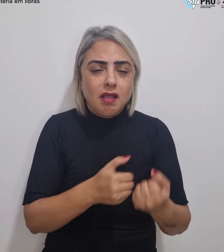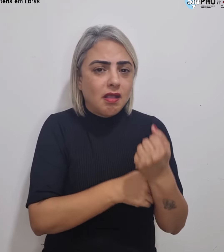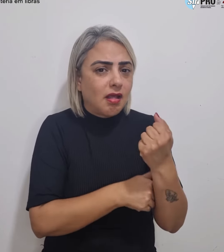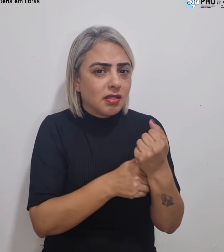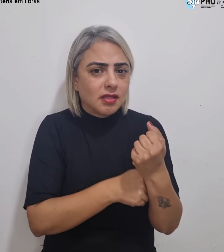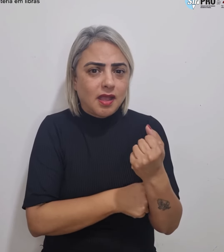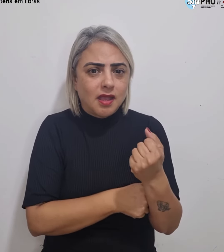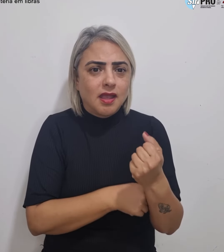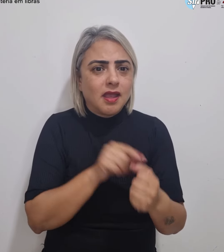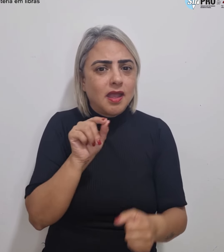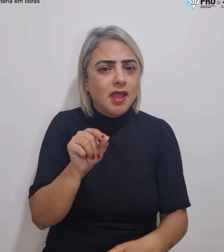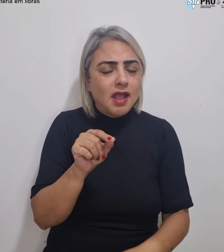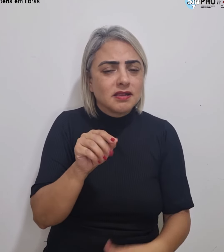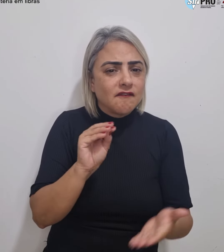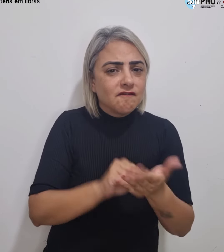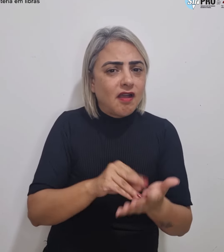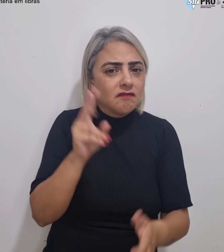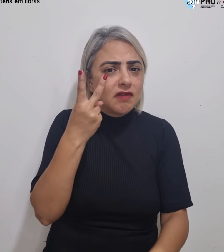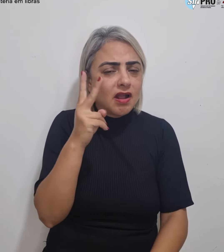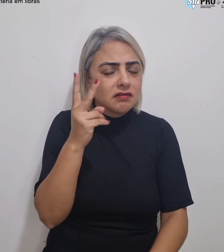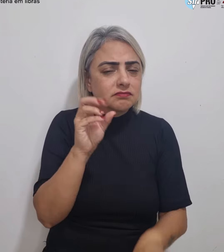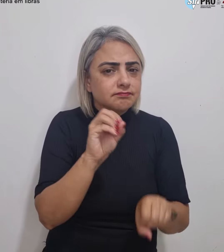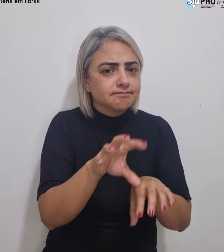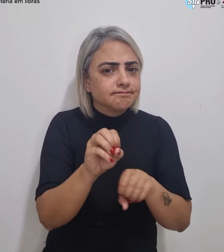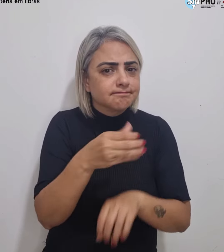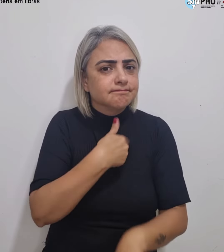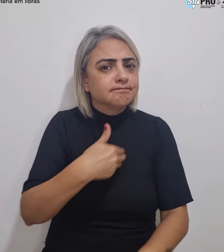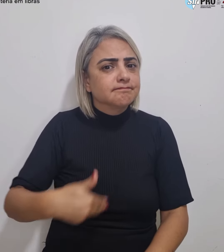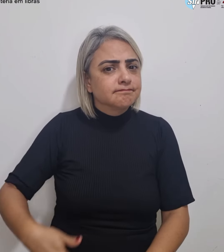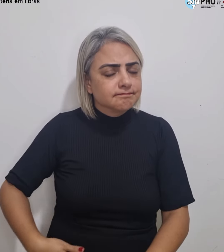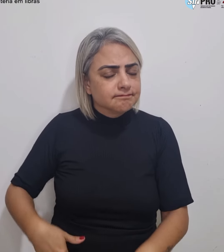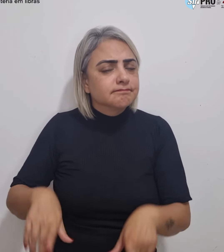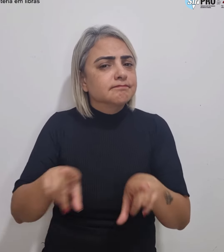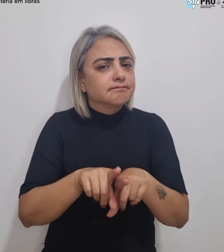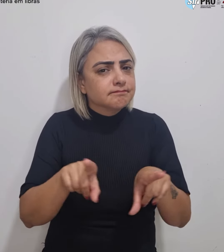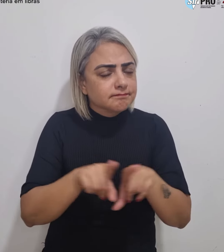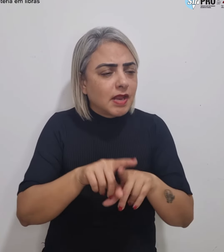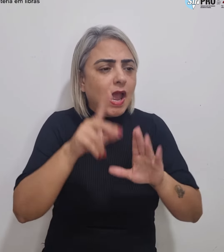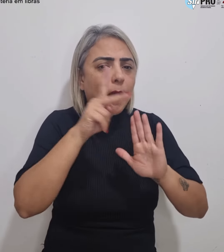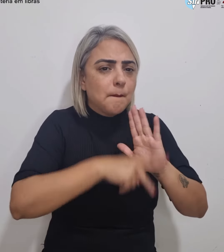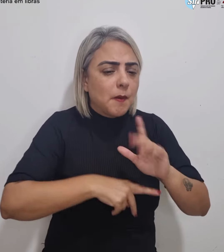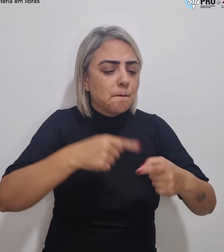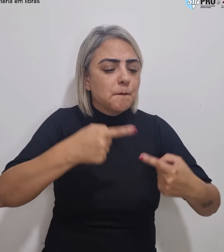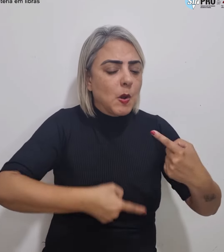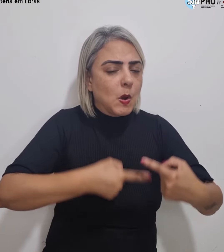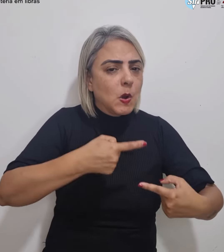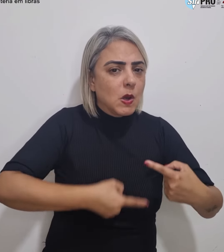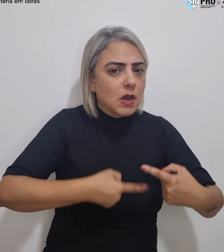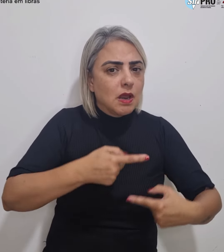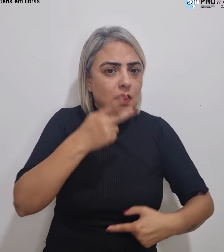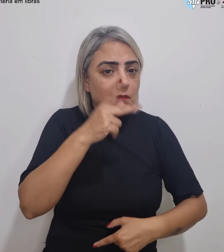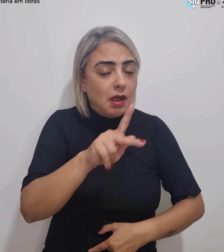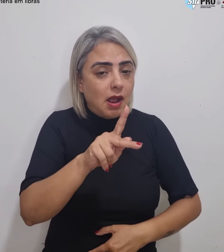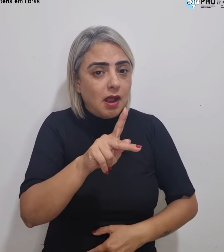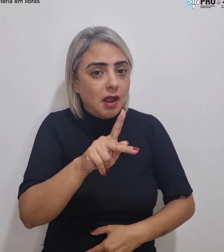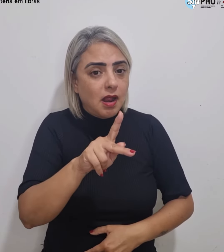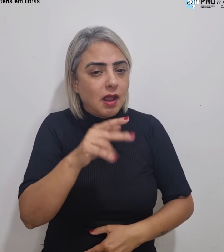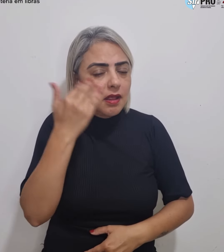Essa desvalorização da educação pública também é um projeto político para aqueles que entendem a